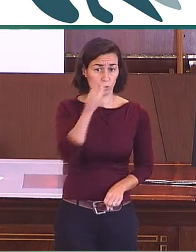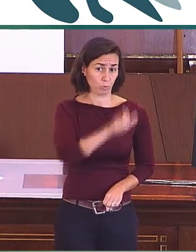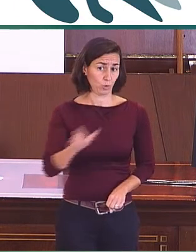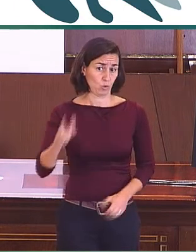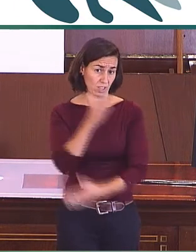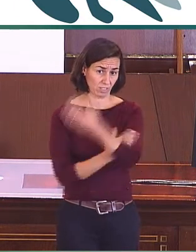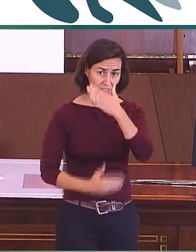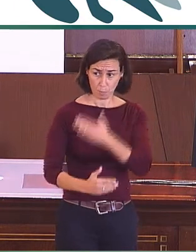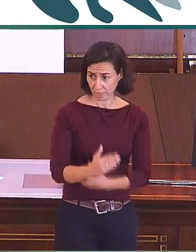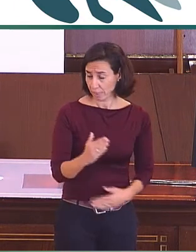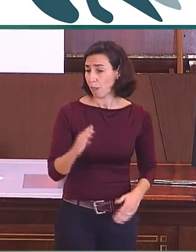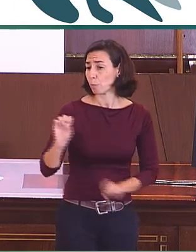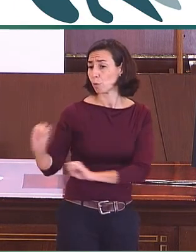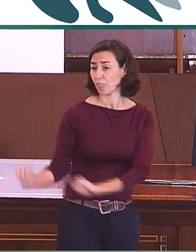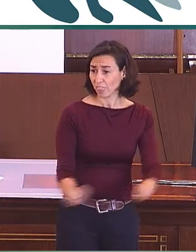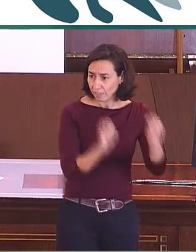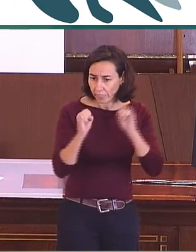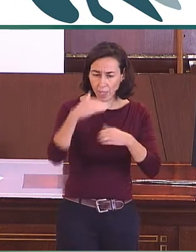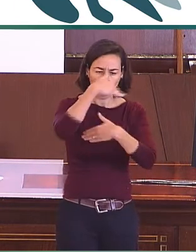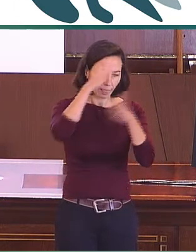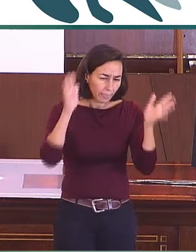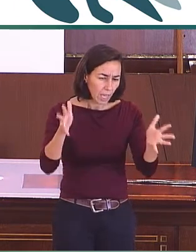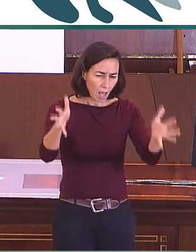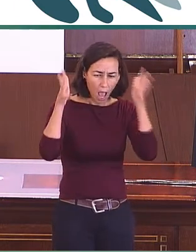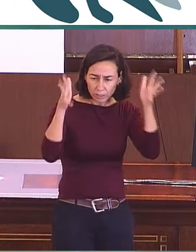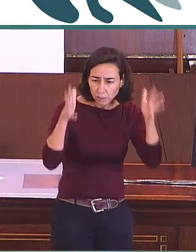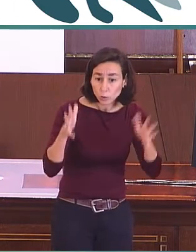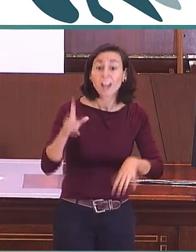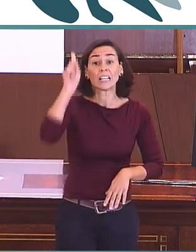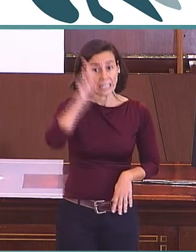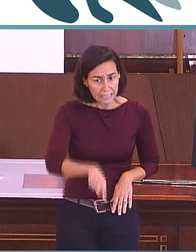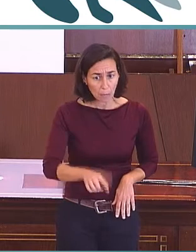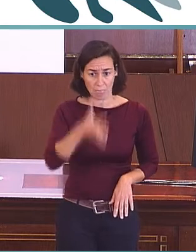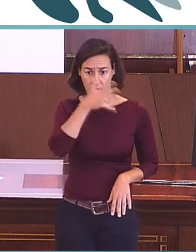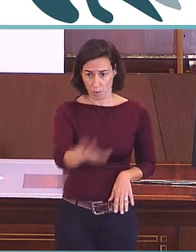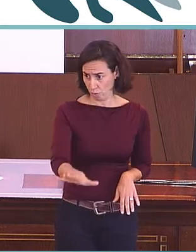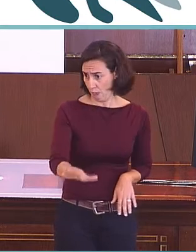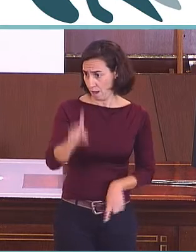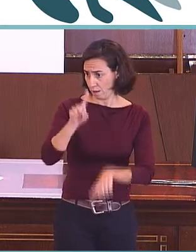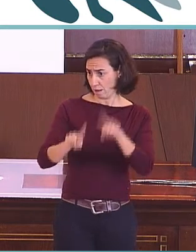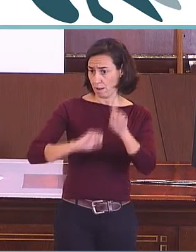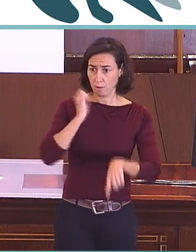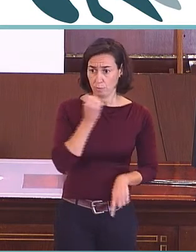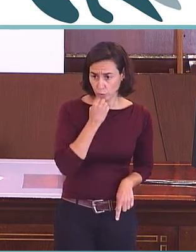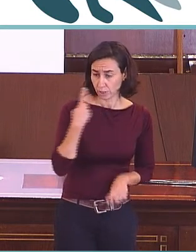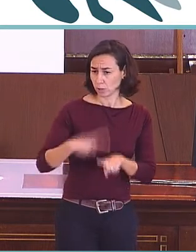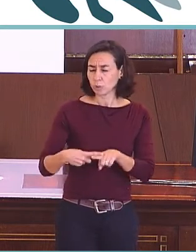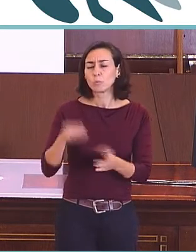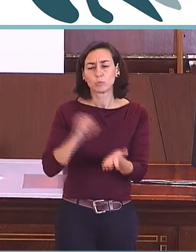por defender por atender asesorar y también denunciar las quejas y la falta de derechos que muchos ocurren tenemos